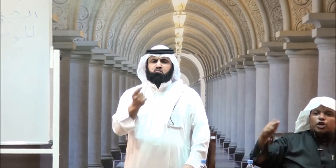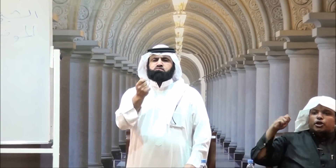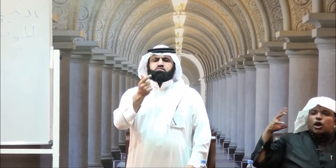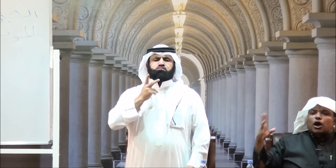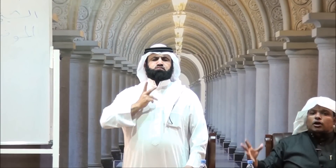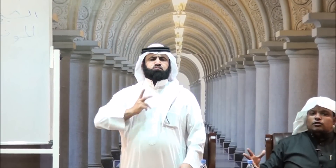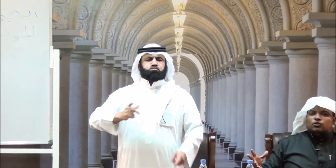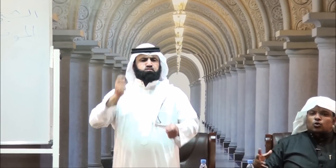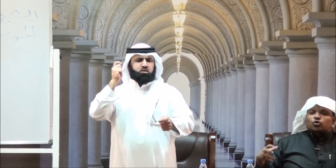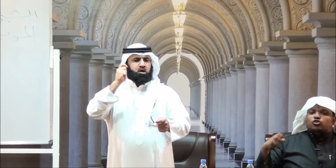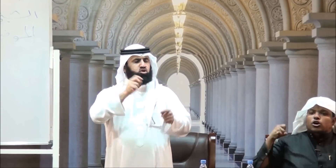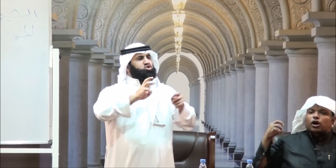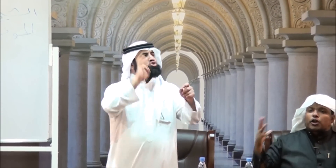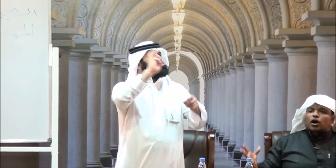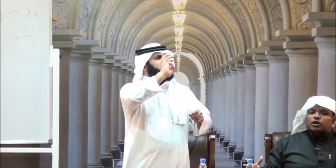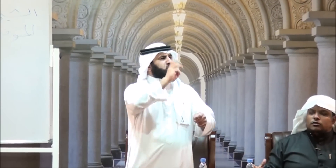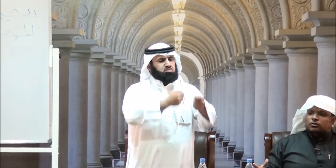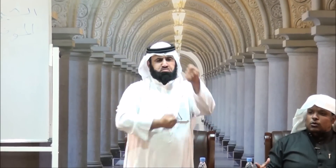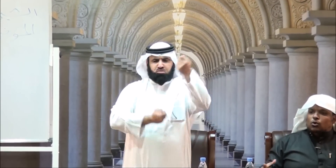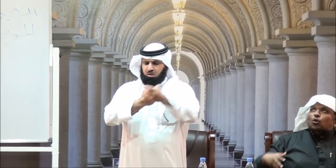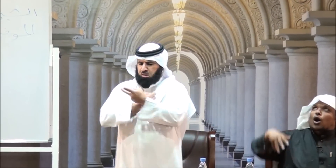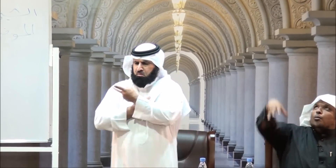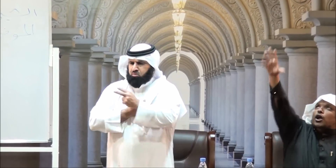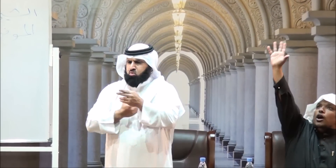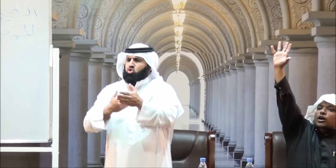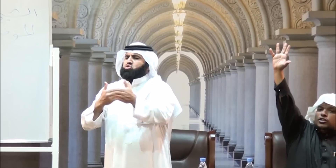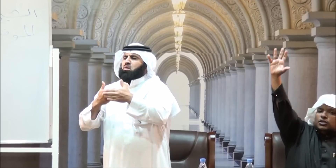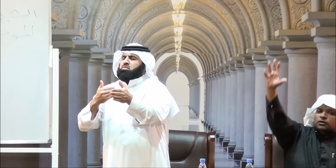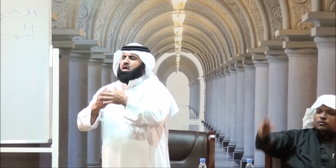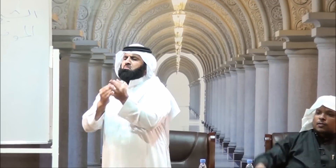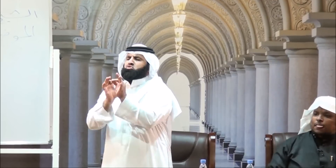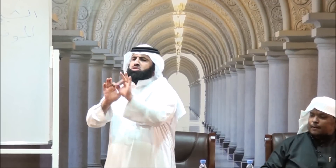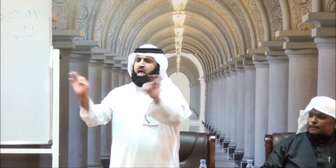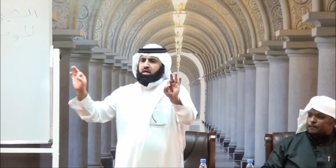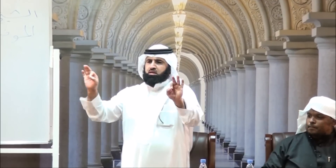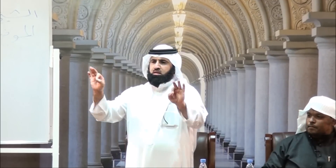وفلوس وشركات وسيارات وأبراج،